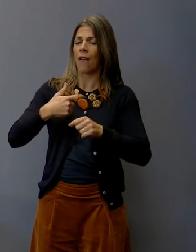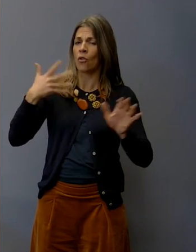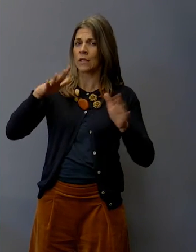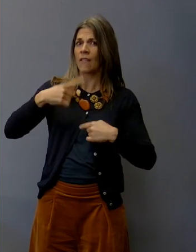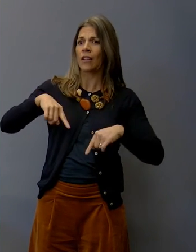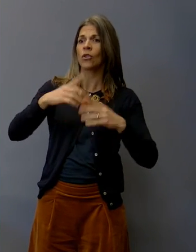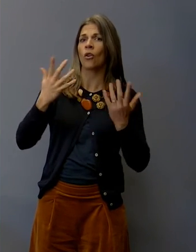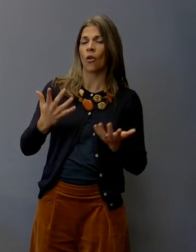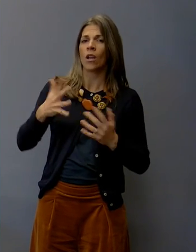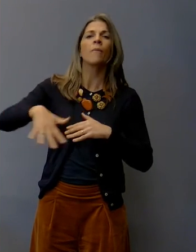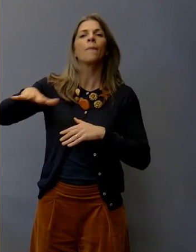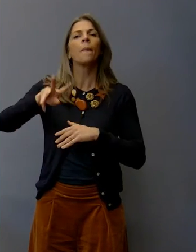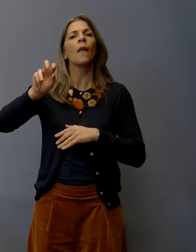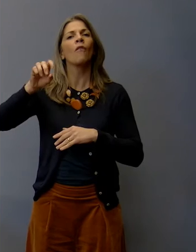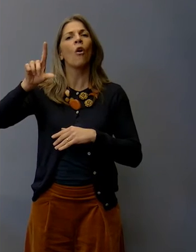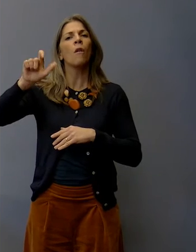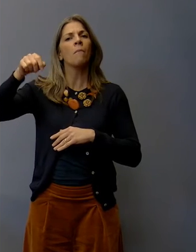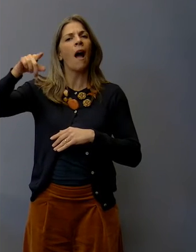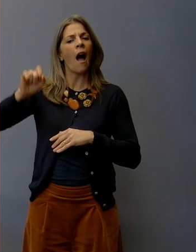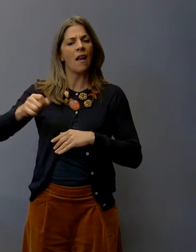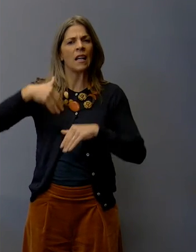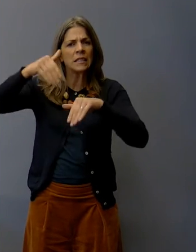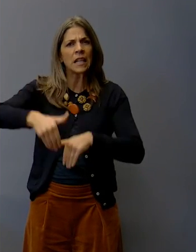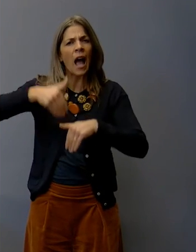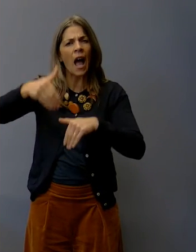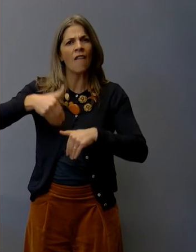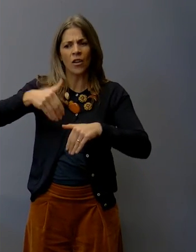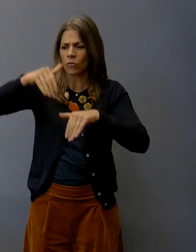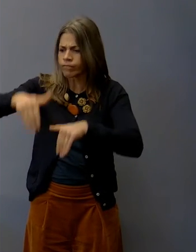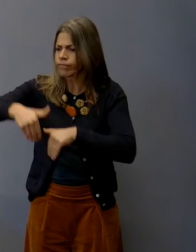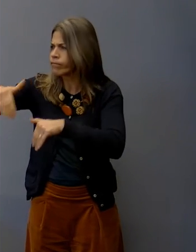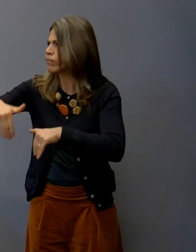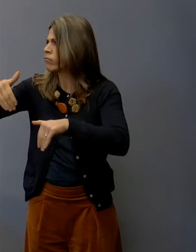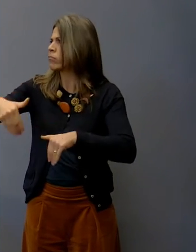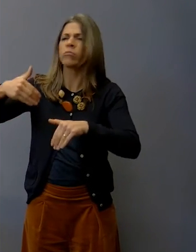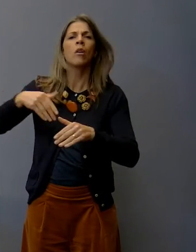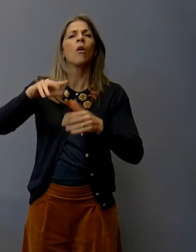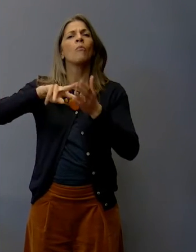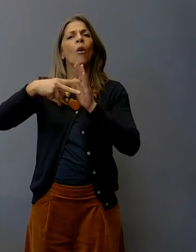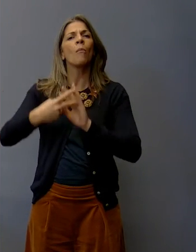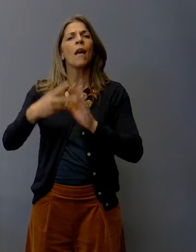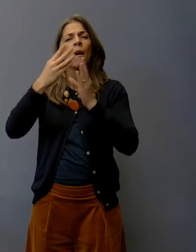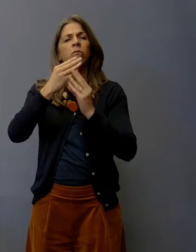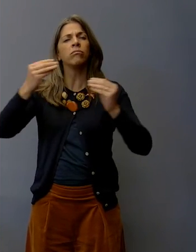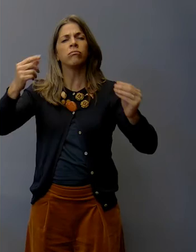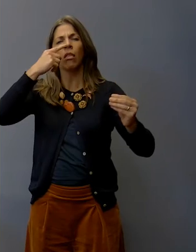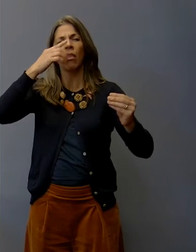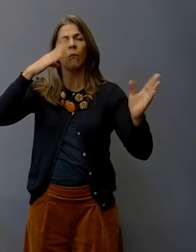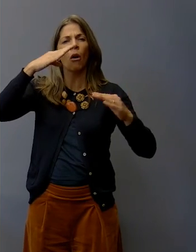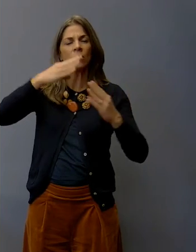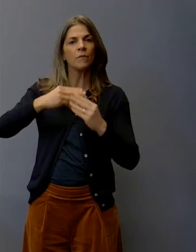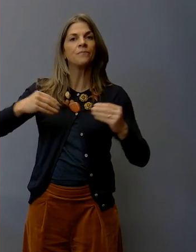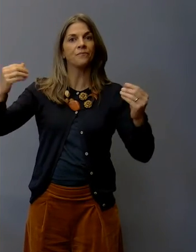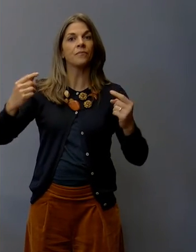il problema degli odori oggi a miu sta investendo 50 milioni sui mezzi e sui cassonetti